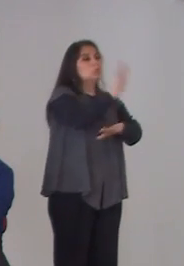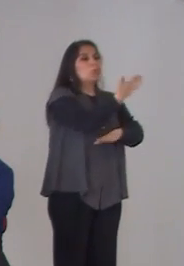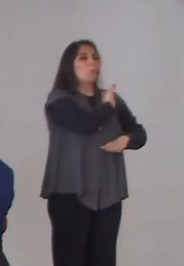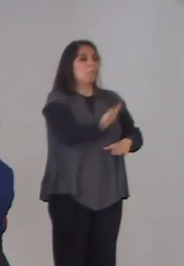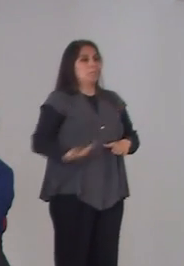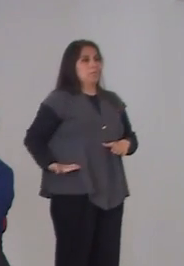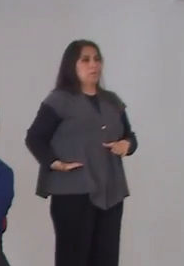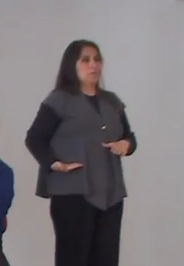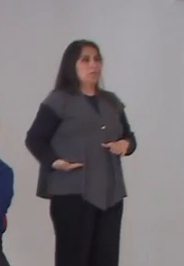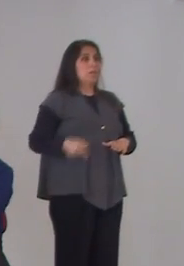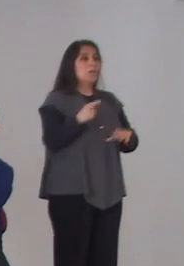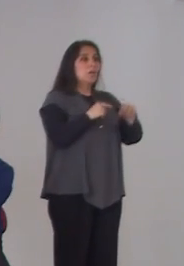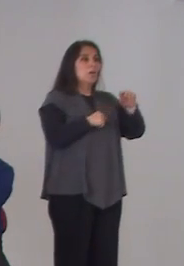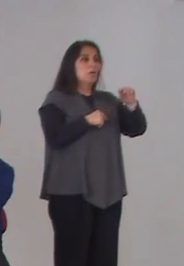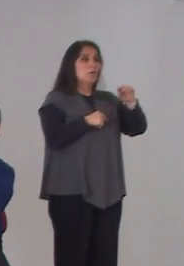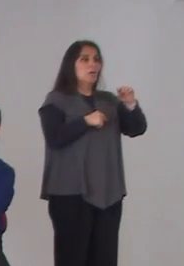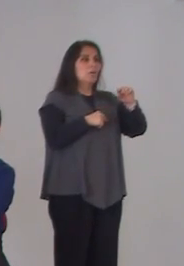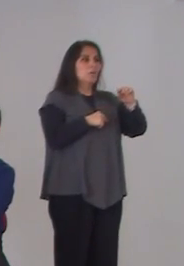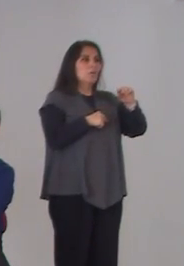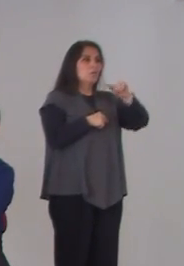son los más pilos,